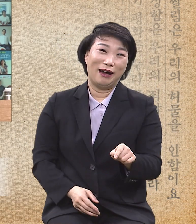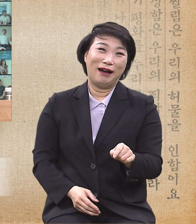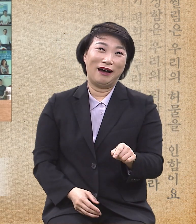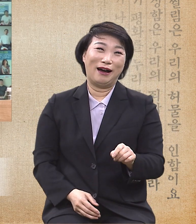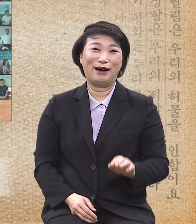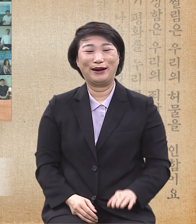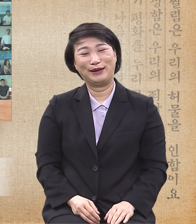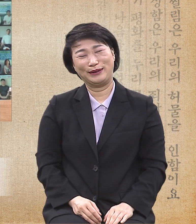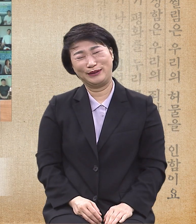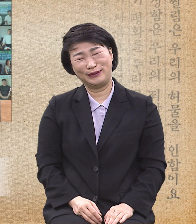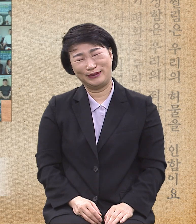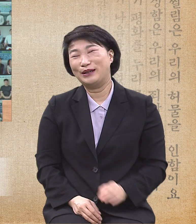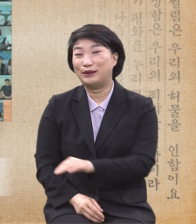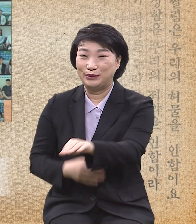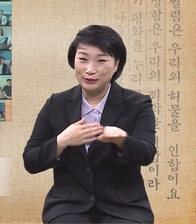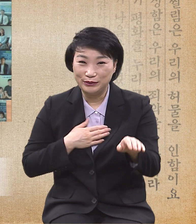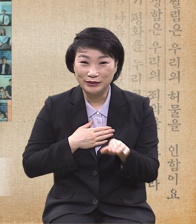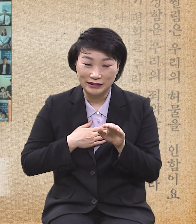우리는